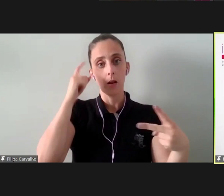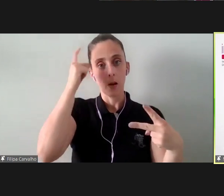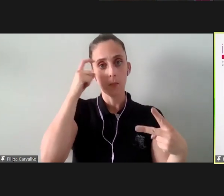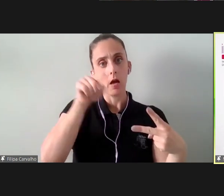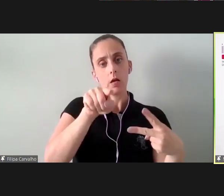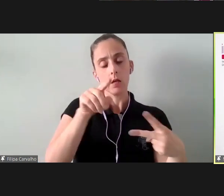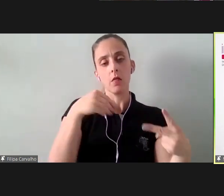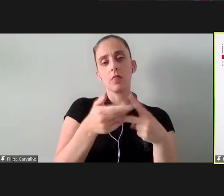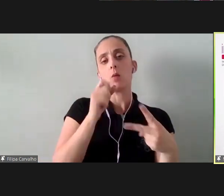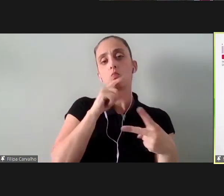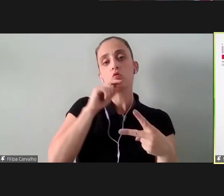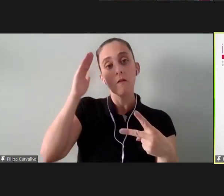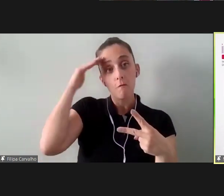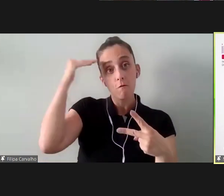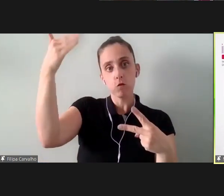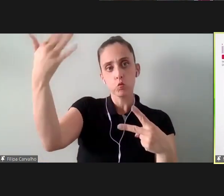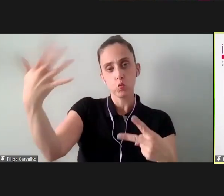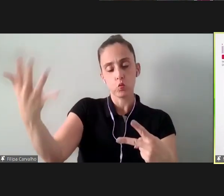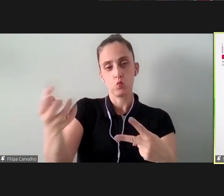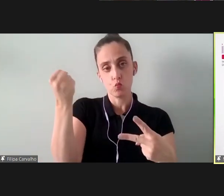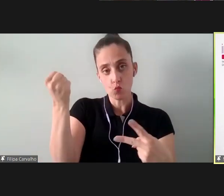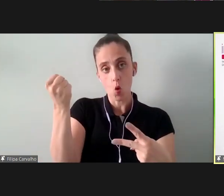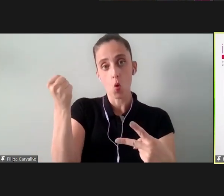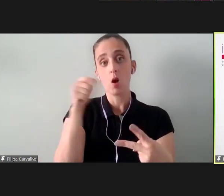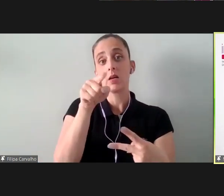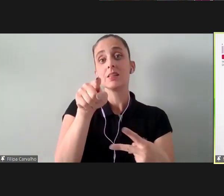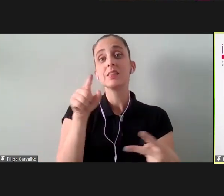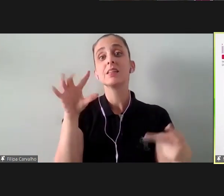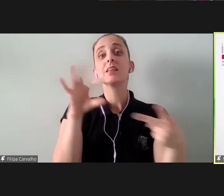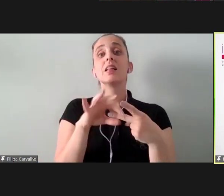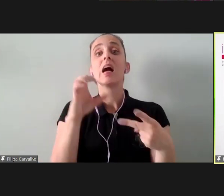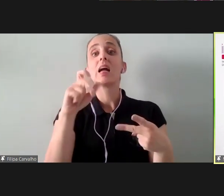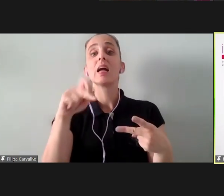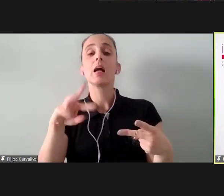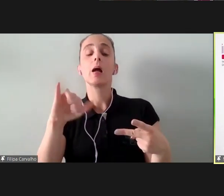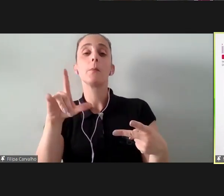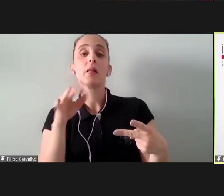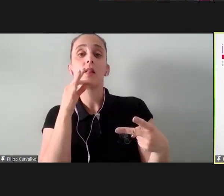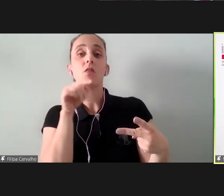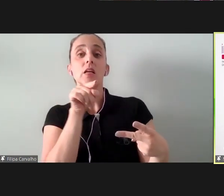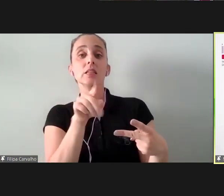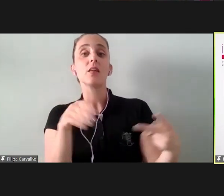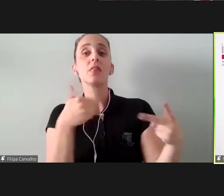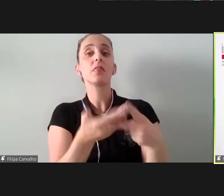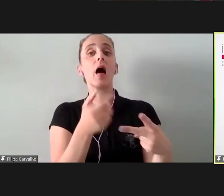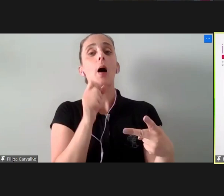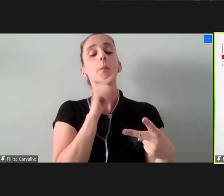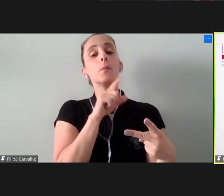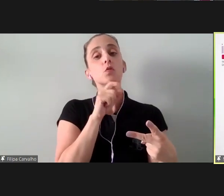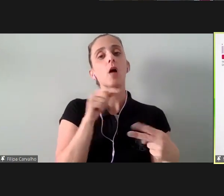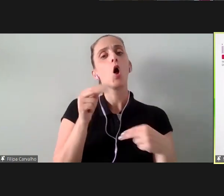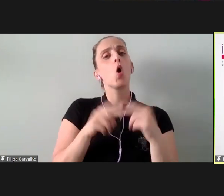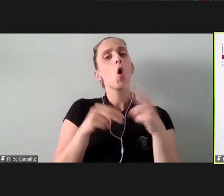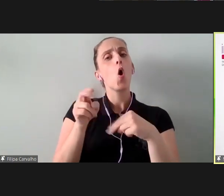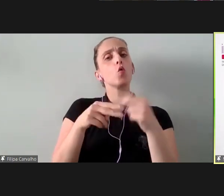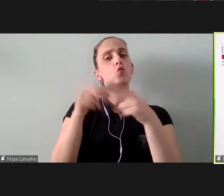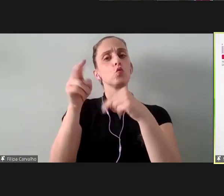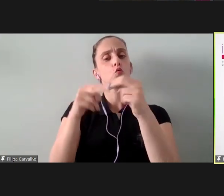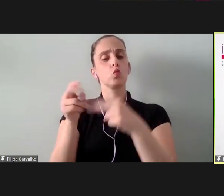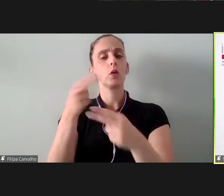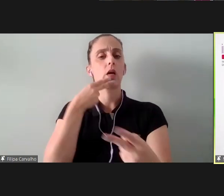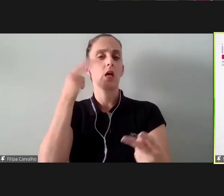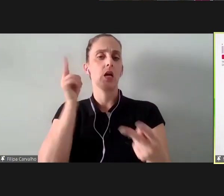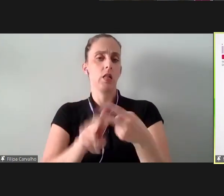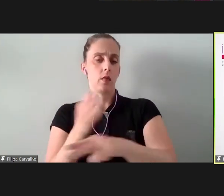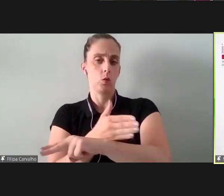permite, e agora aproveitando a expressão feliz da Camila, é isto que permite construir uma realidade do